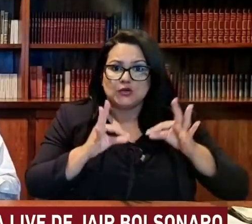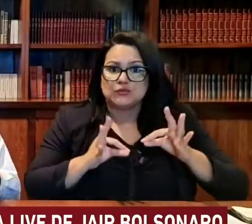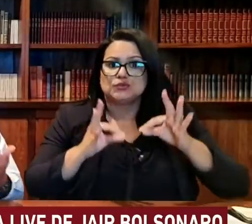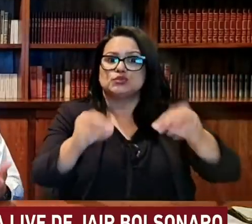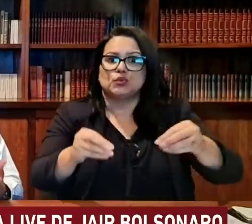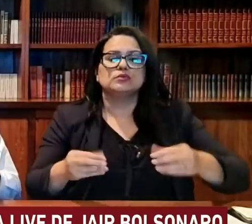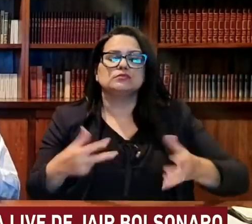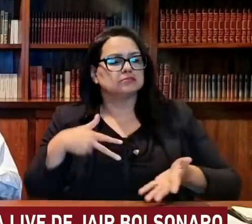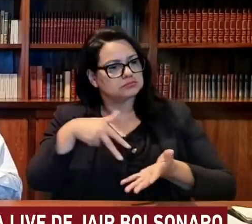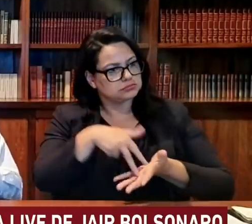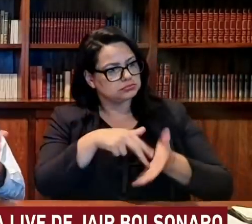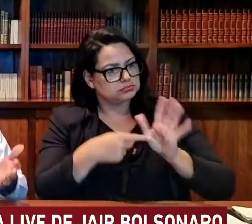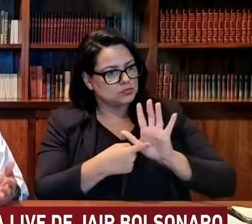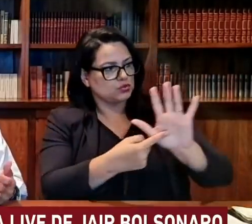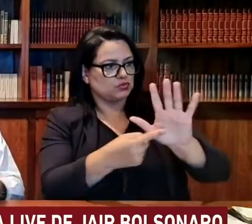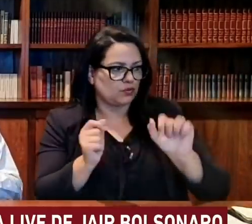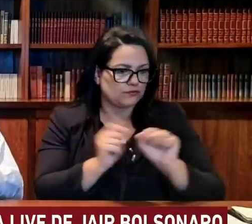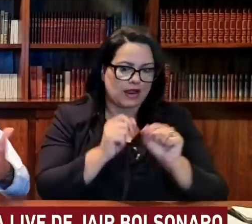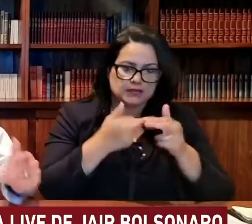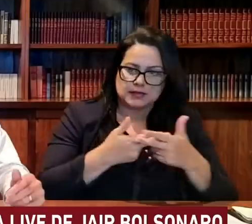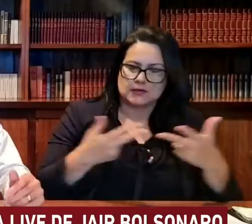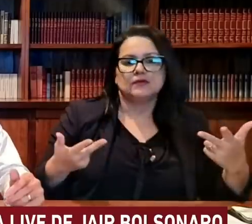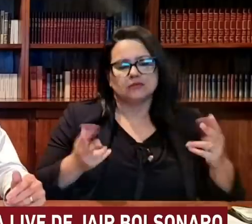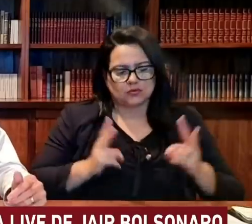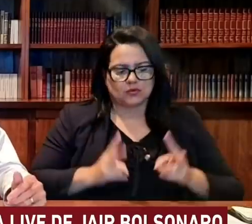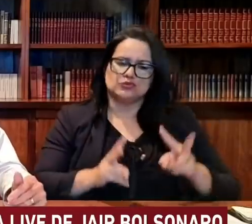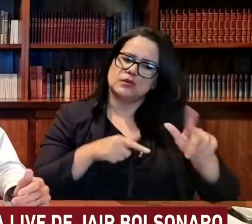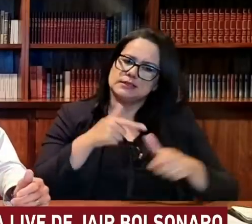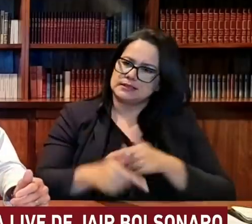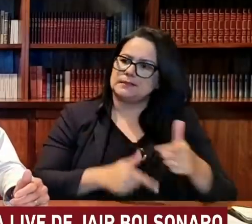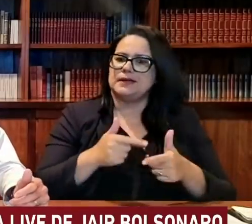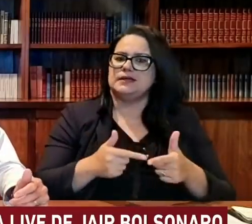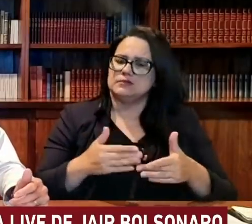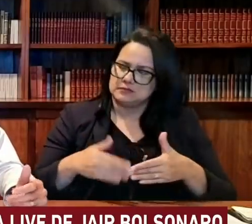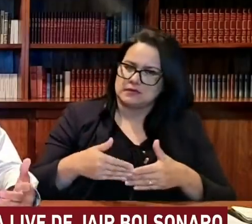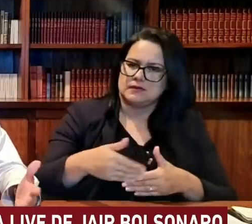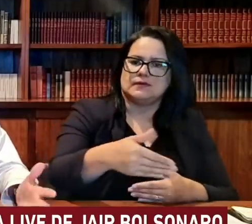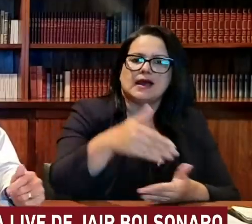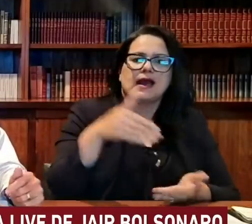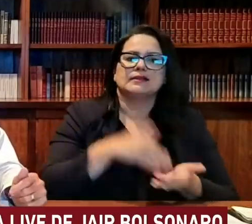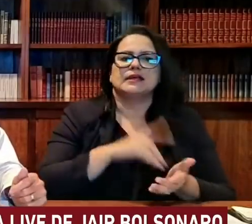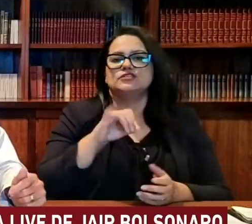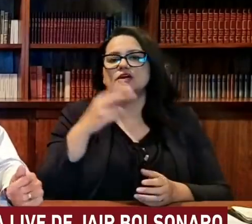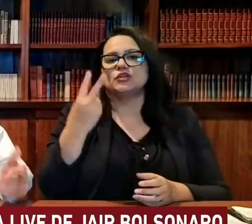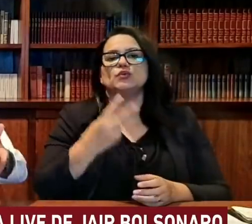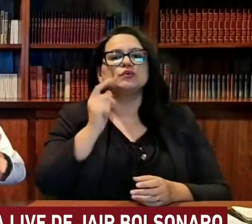se apresentaram para fazer uma coisa ou outra. E continuam trabalhando normalmente, continuarão até o dia 2 de